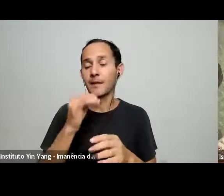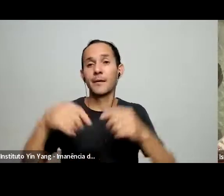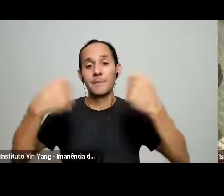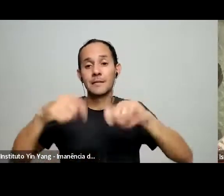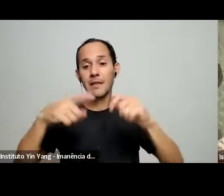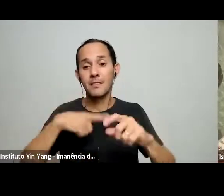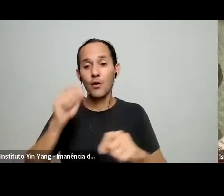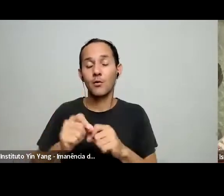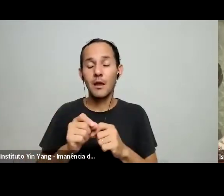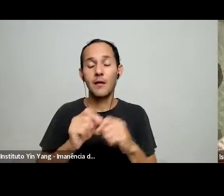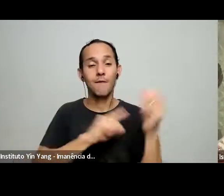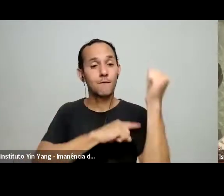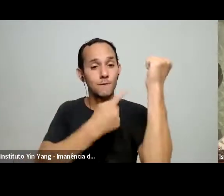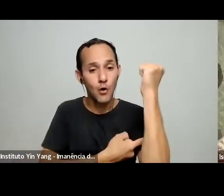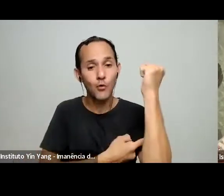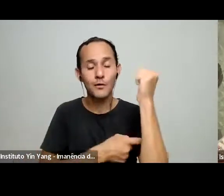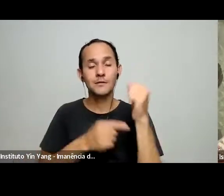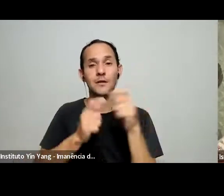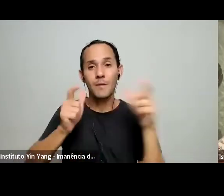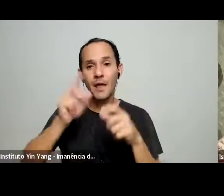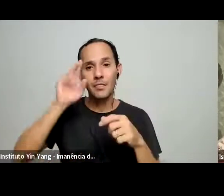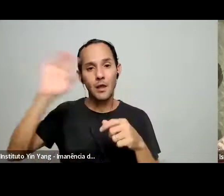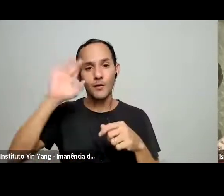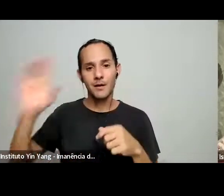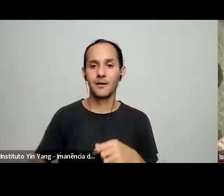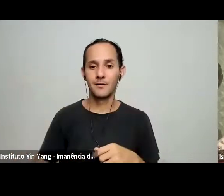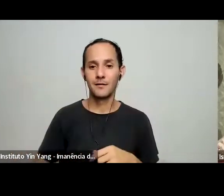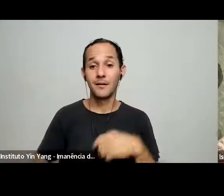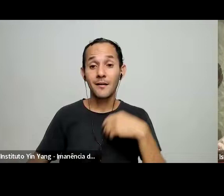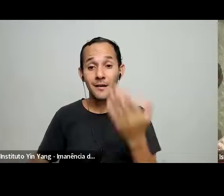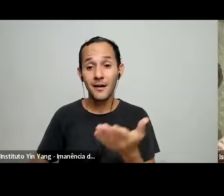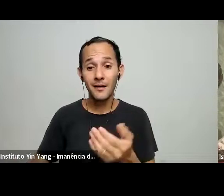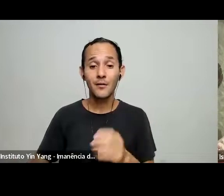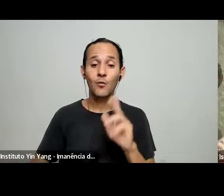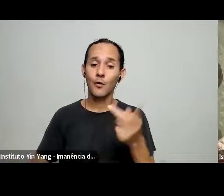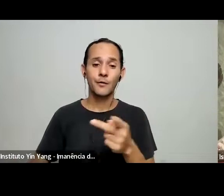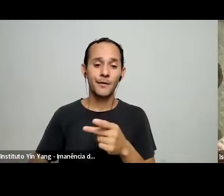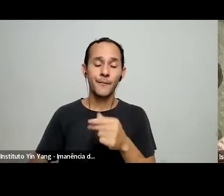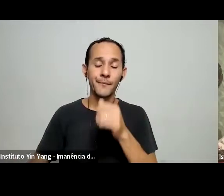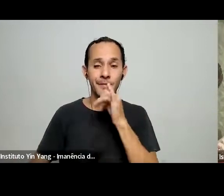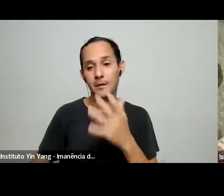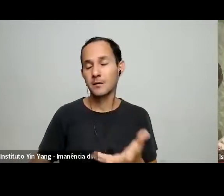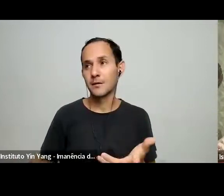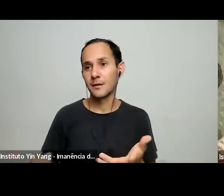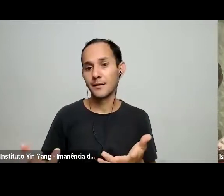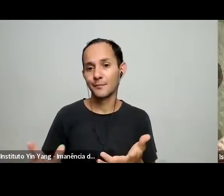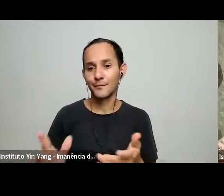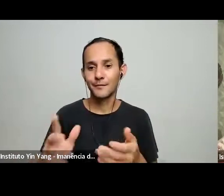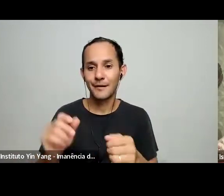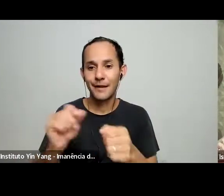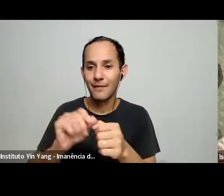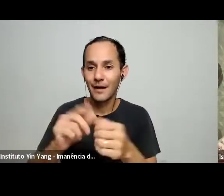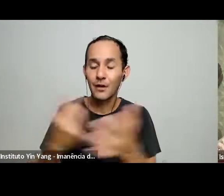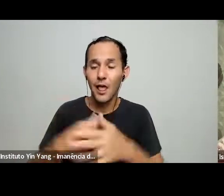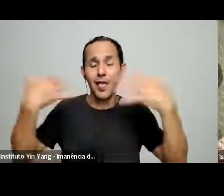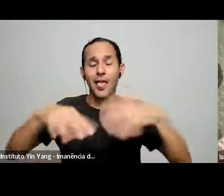de um fortalecimento teórico, né? E isso, então, por exemplo, fazia com que, e faz com que eu falo assim,